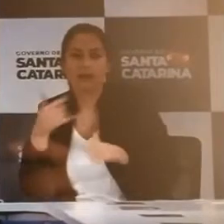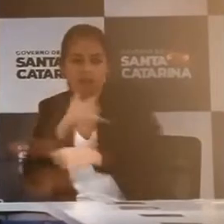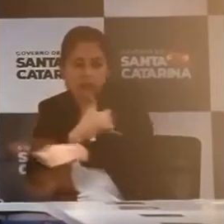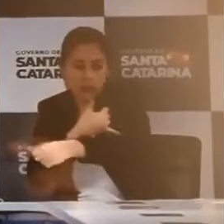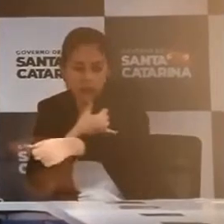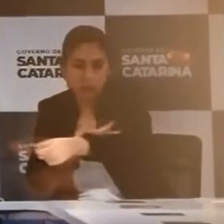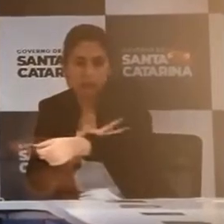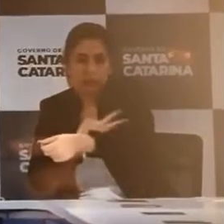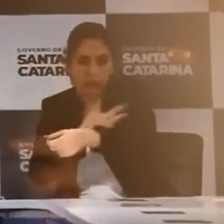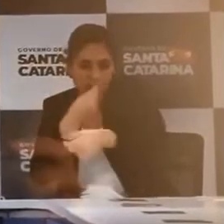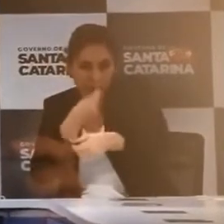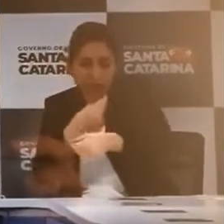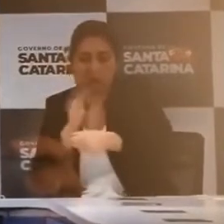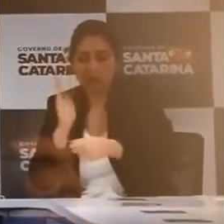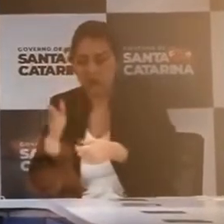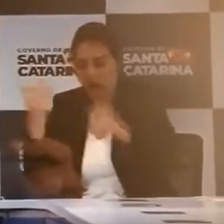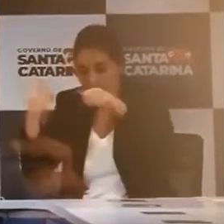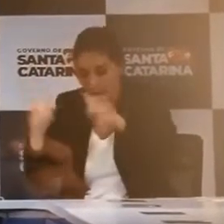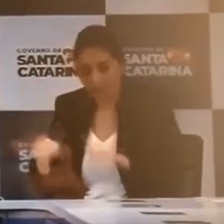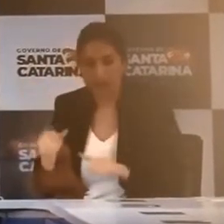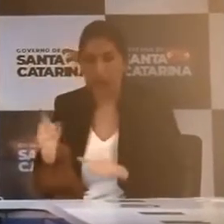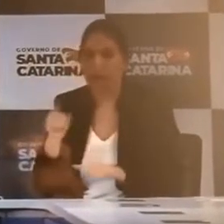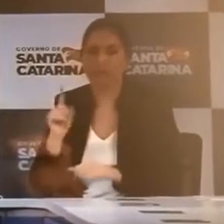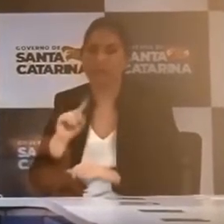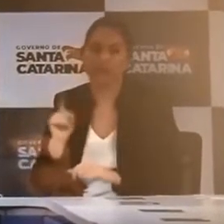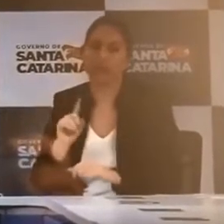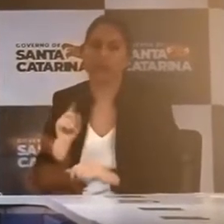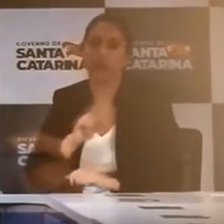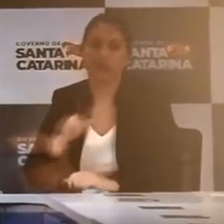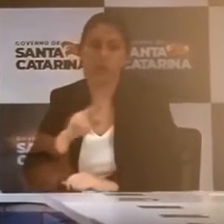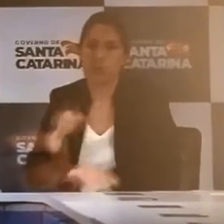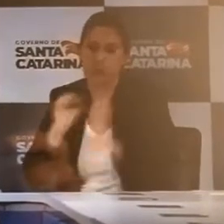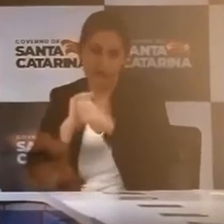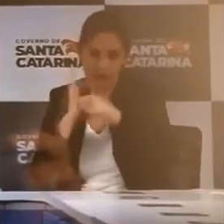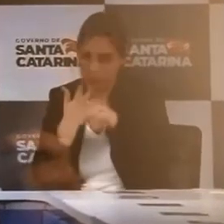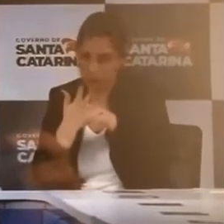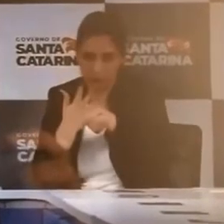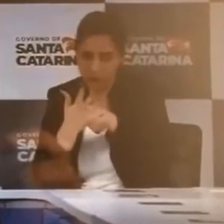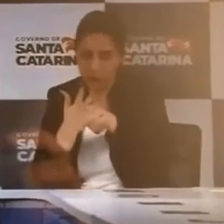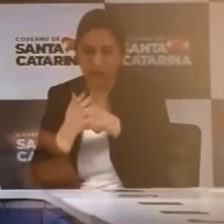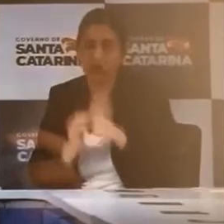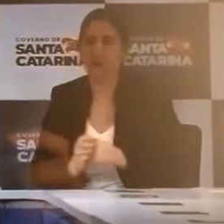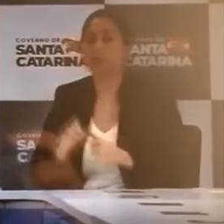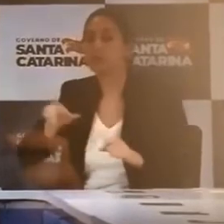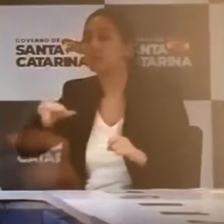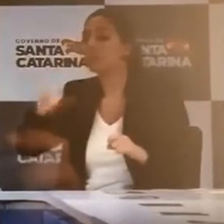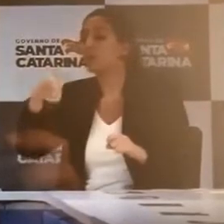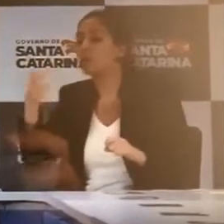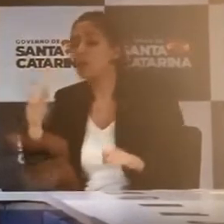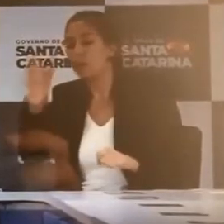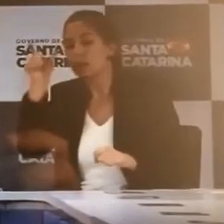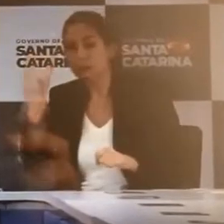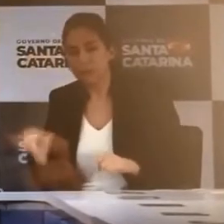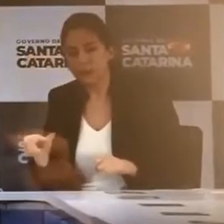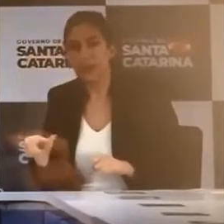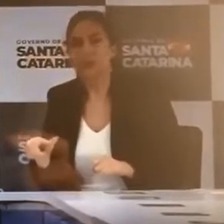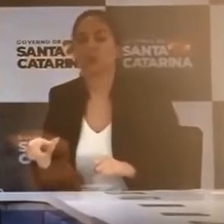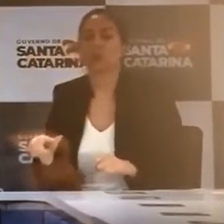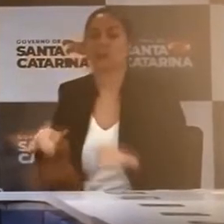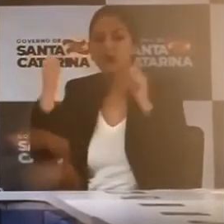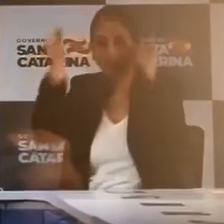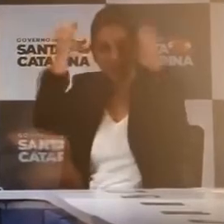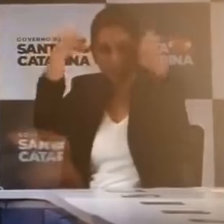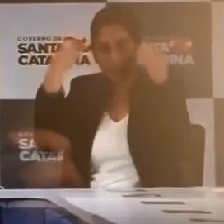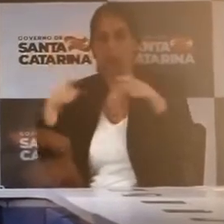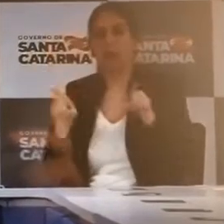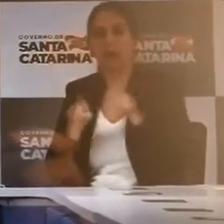Chapecó, de Chancherê, e temos agora um relato que chegou há poucos instantes de Criciúma. O nosso setor de vigilância